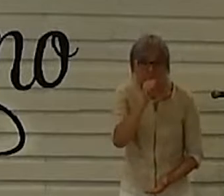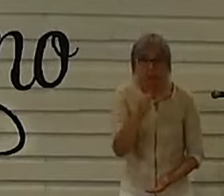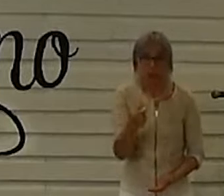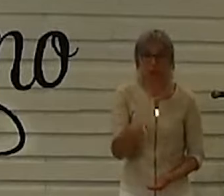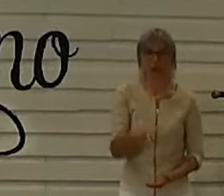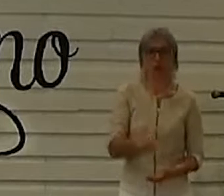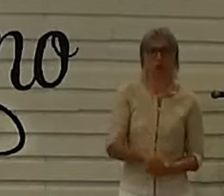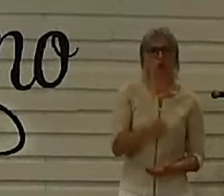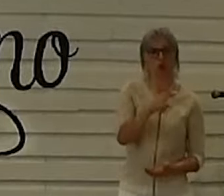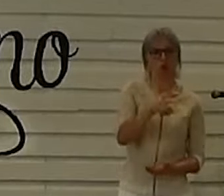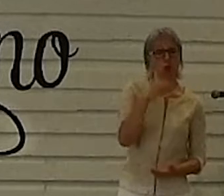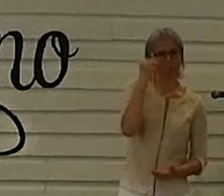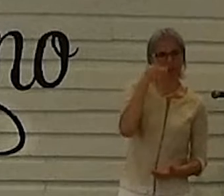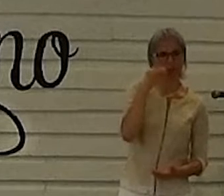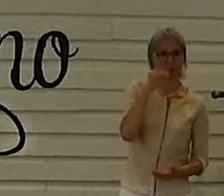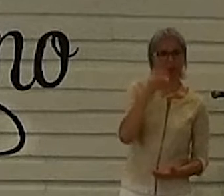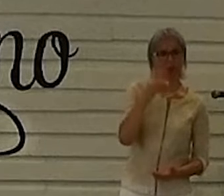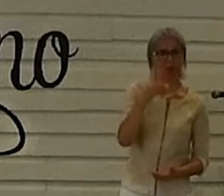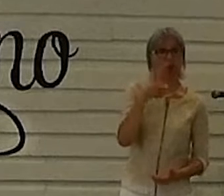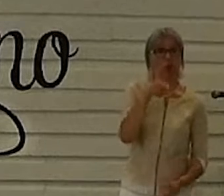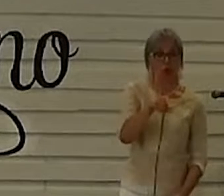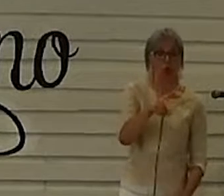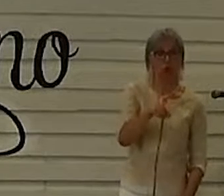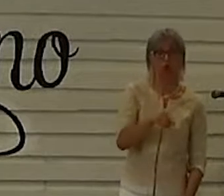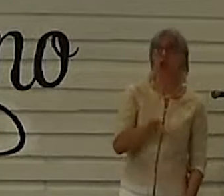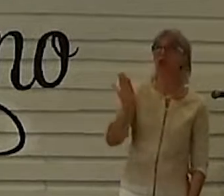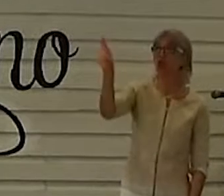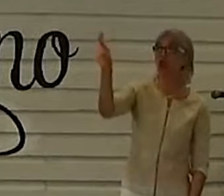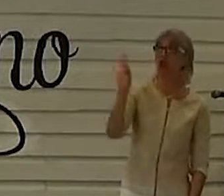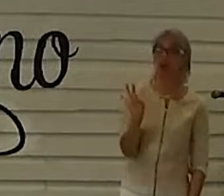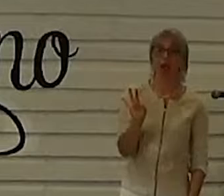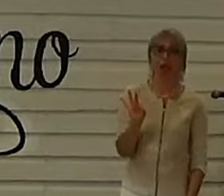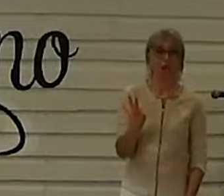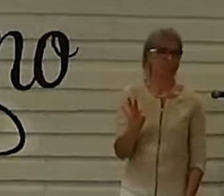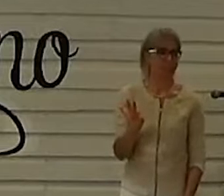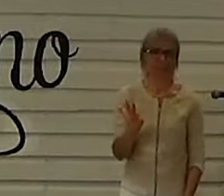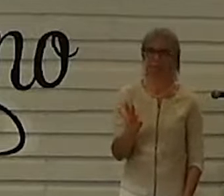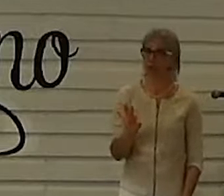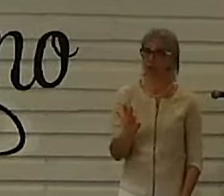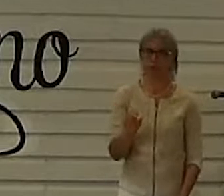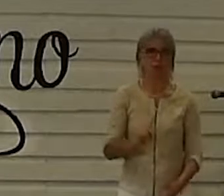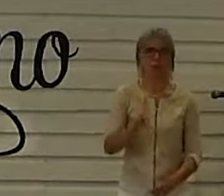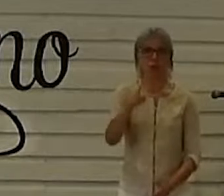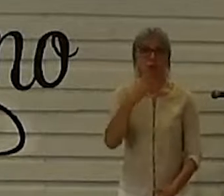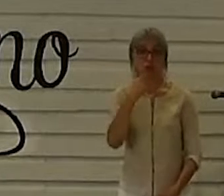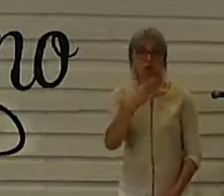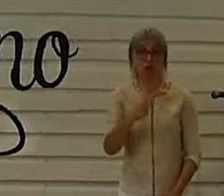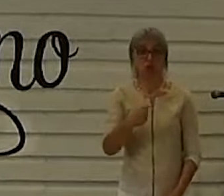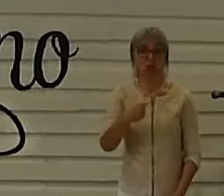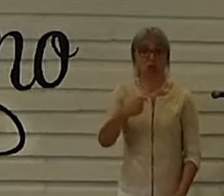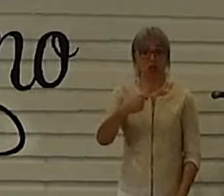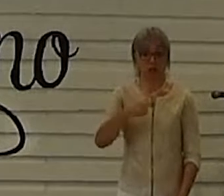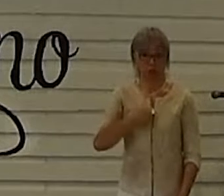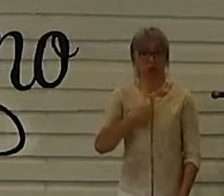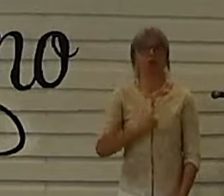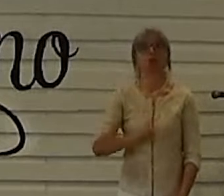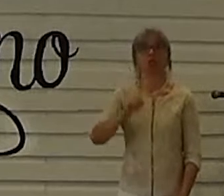tu a scegliere il Signore, ma il Signore dice: non siete stati voi che avete scelto me, ma io ho scelto voi.